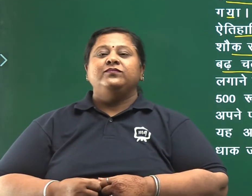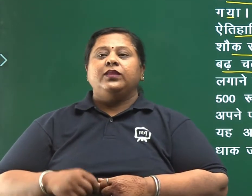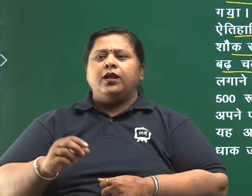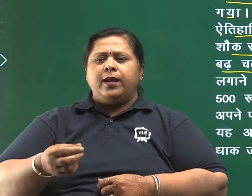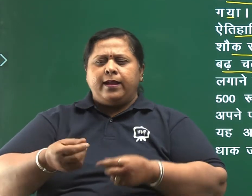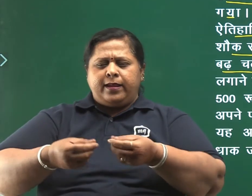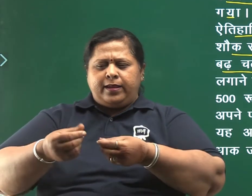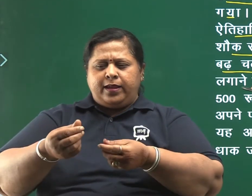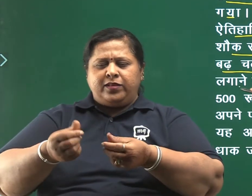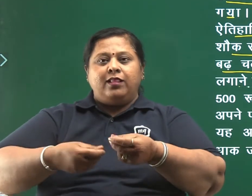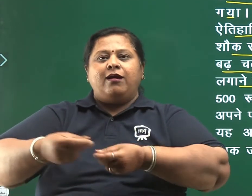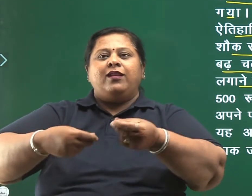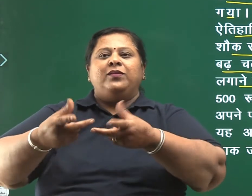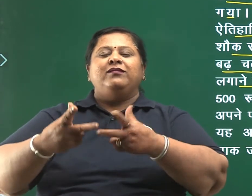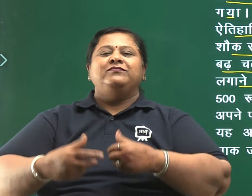कीमत लगाने पर